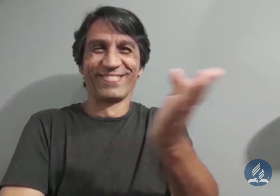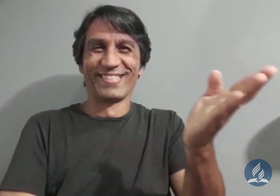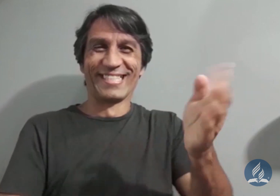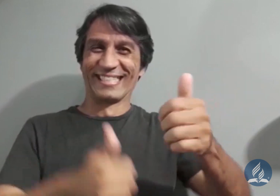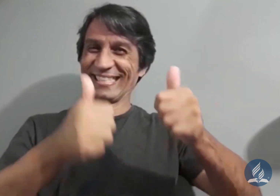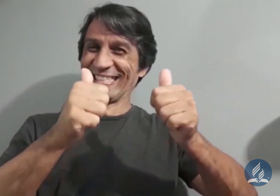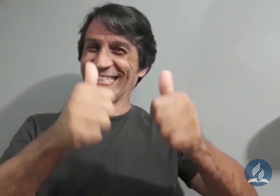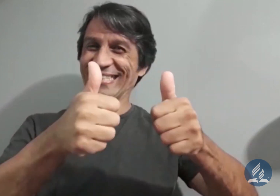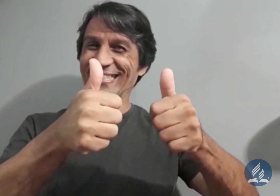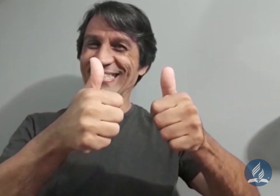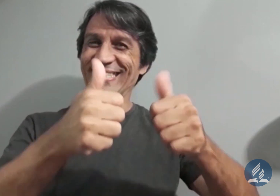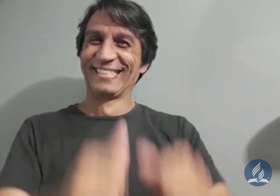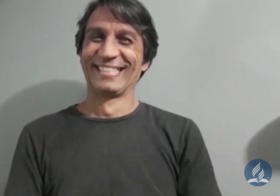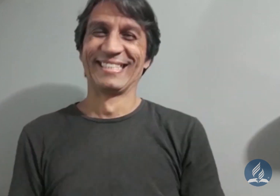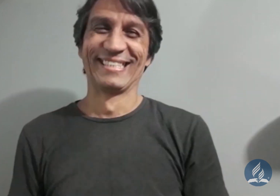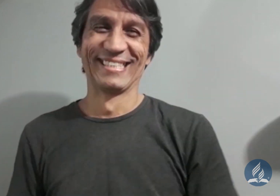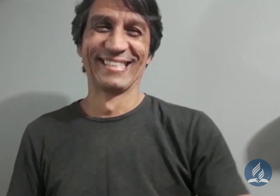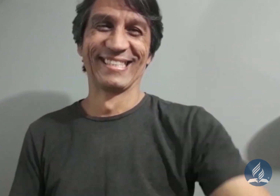vocês. Isso aí.